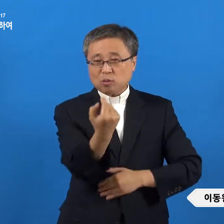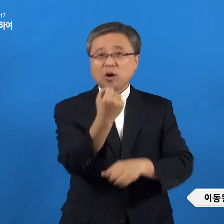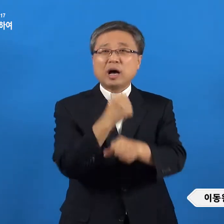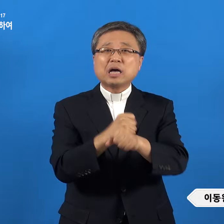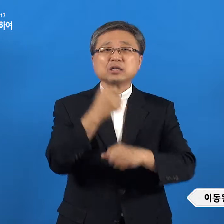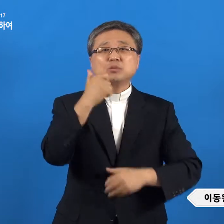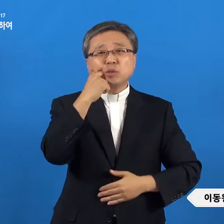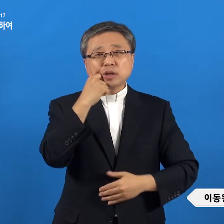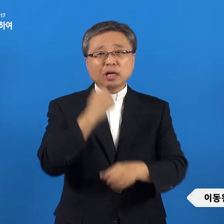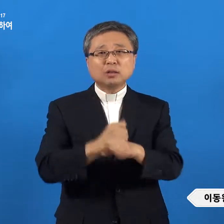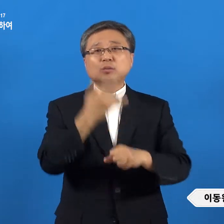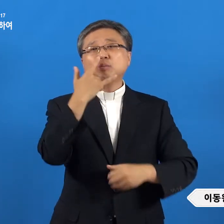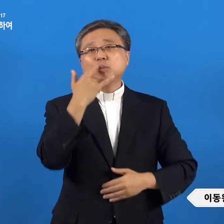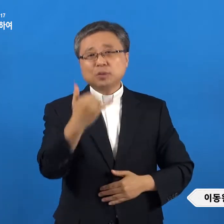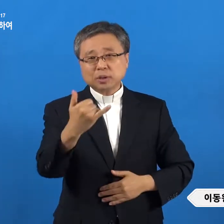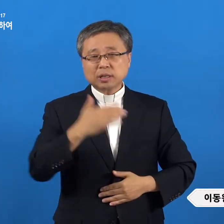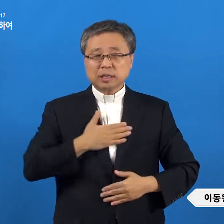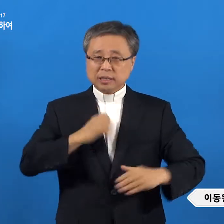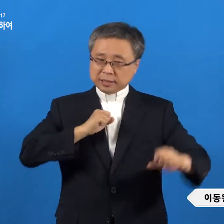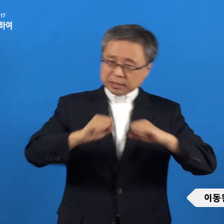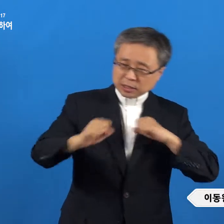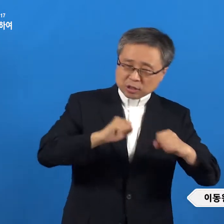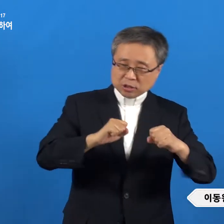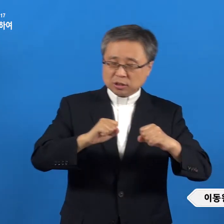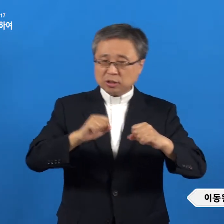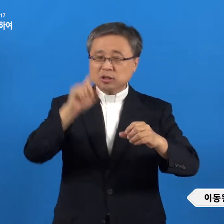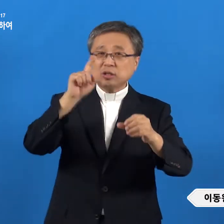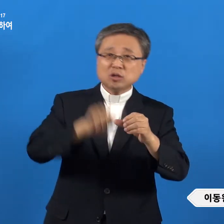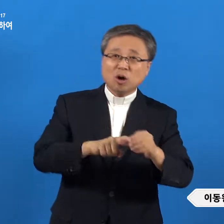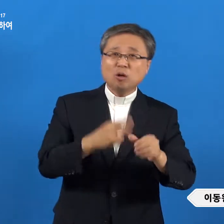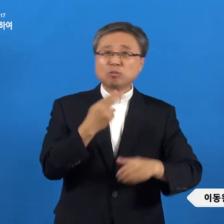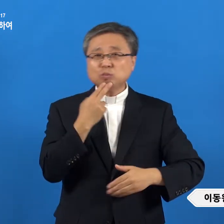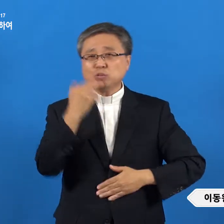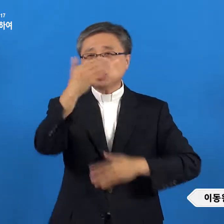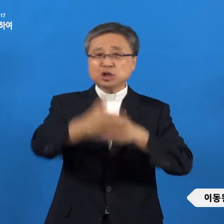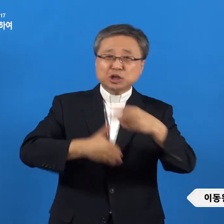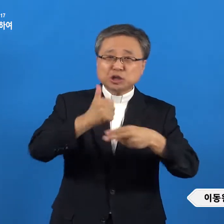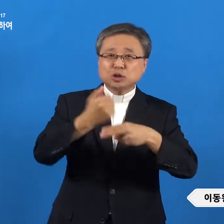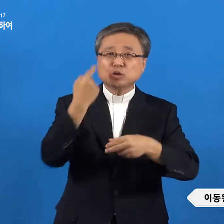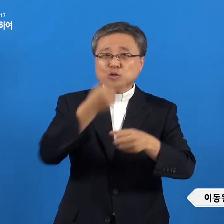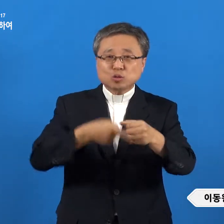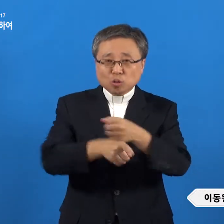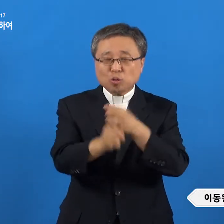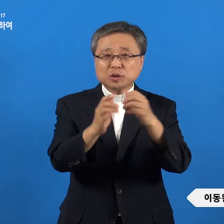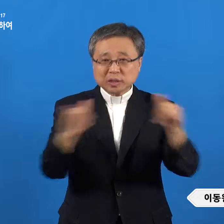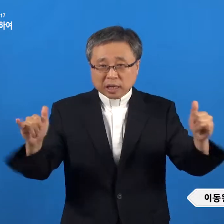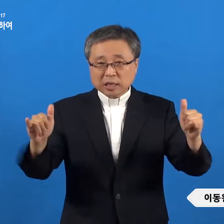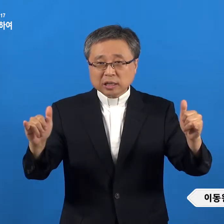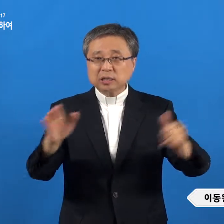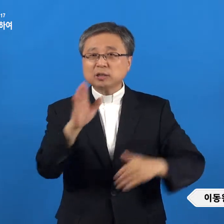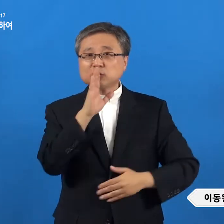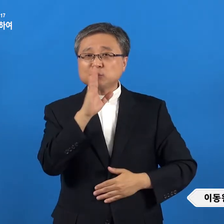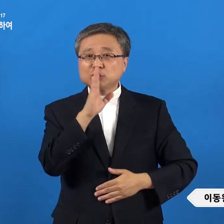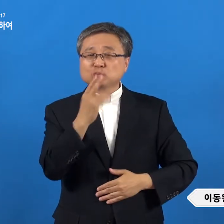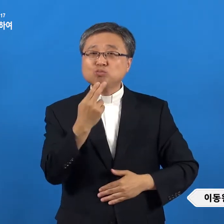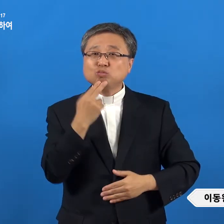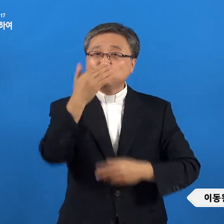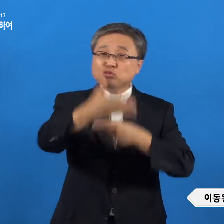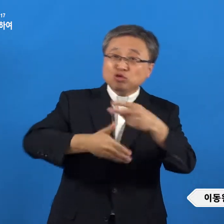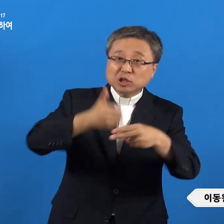부모, 실천적 무신론자인 것입니다. 실천적 무신론. 실제로는 무신론자와 다를 바가 없는 사람. 이사